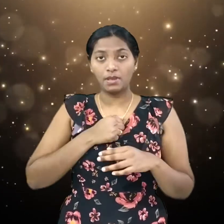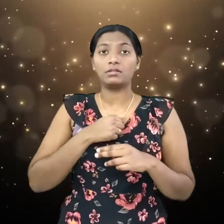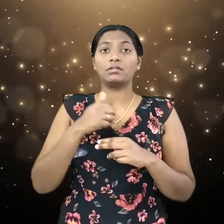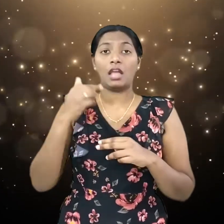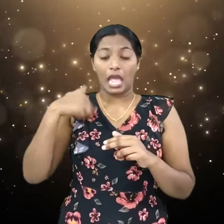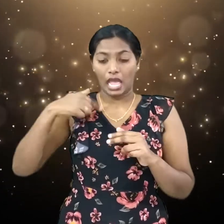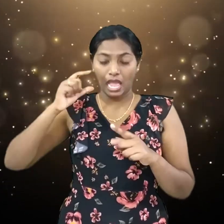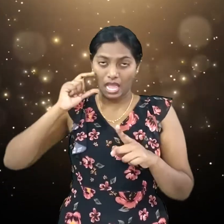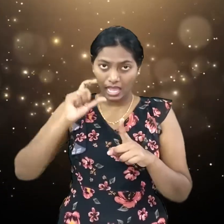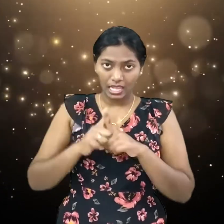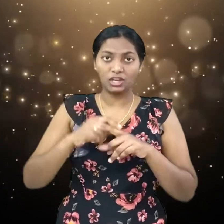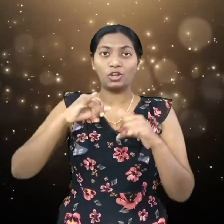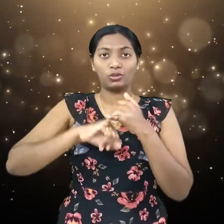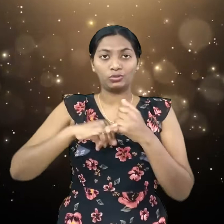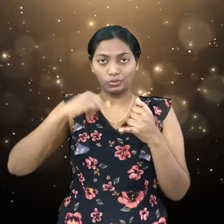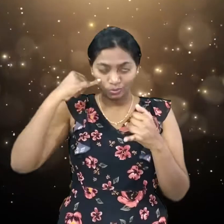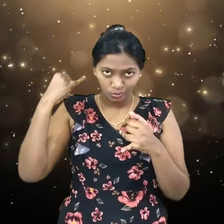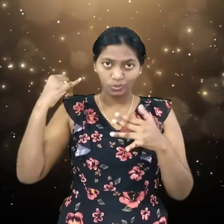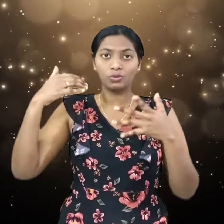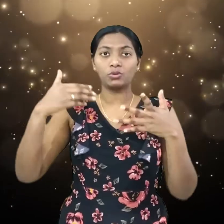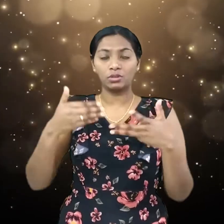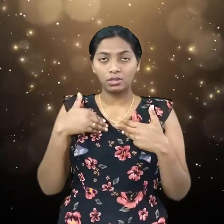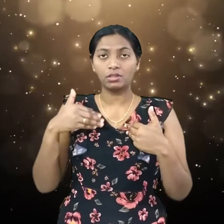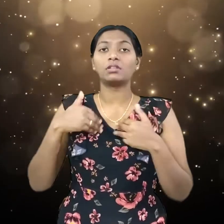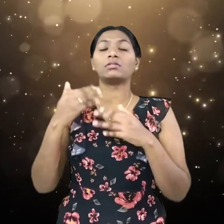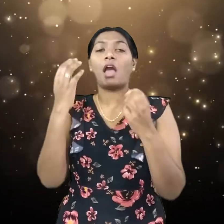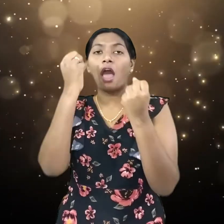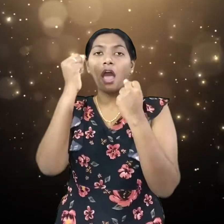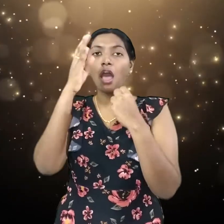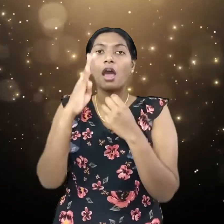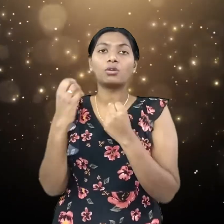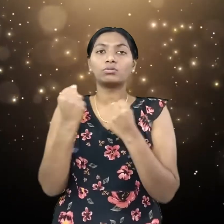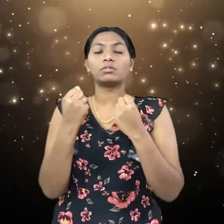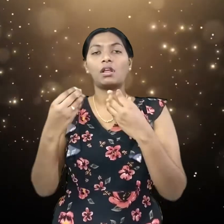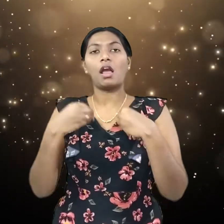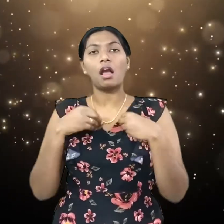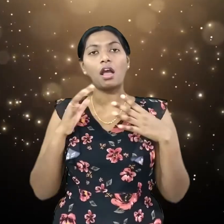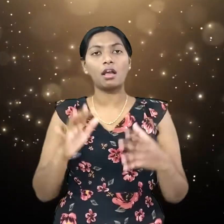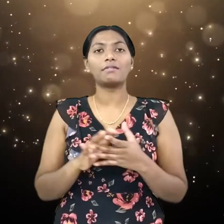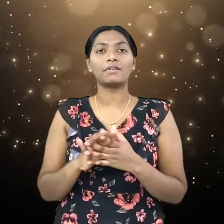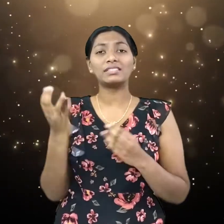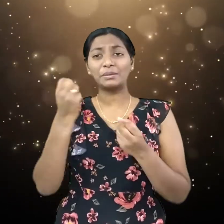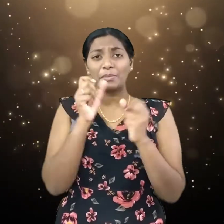मुझ पर अनुग्रह हुआ है। क्योंकि बहुतों को लगता ही नहीं कि उनके साथ कुछ अच्छा हुआ है।